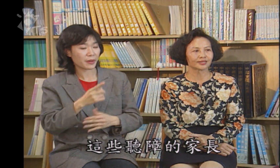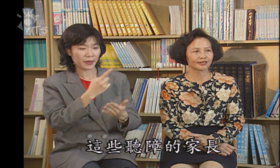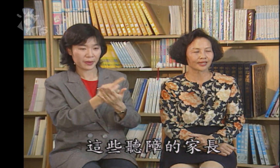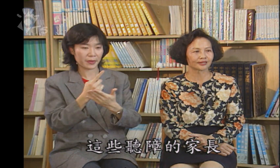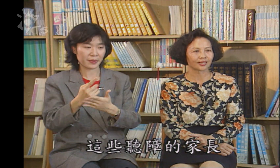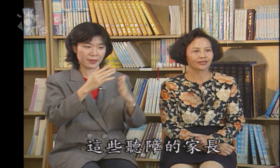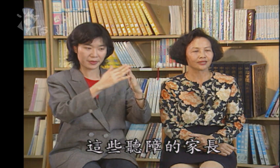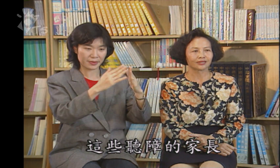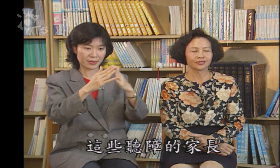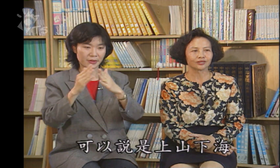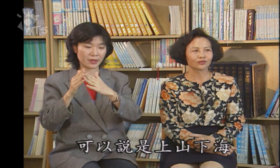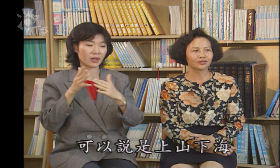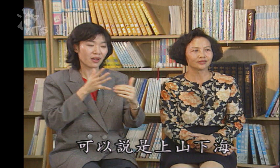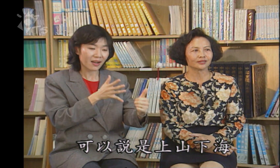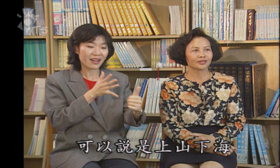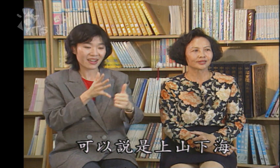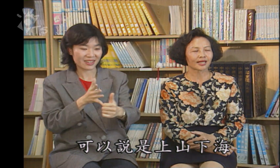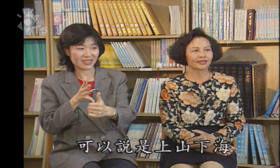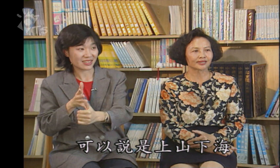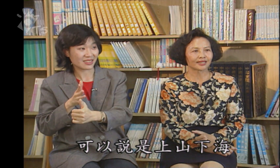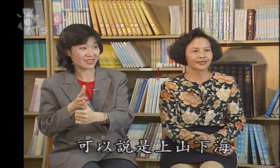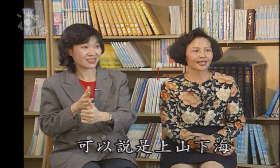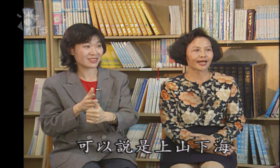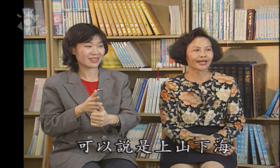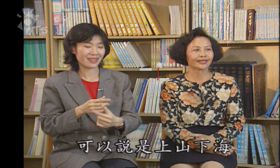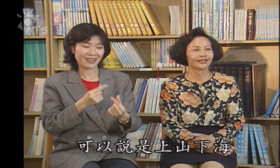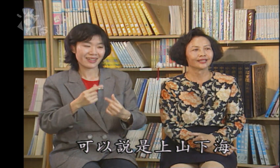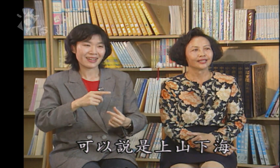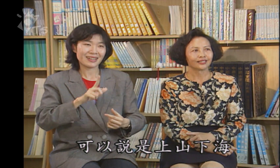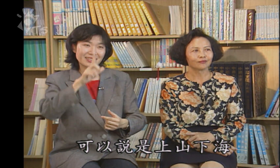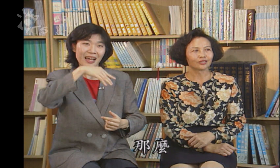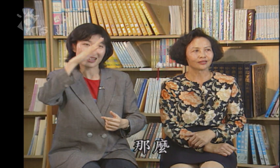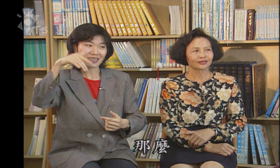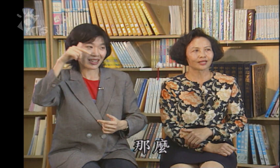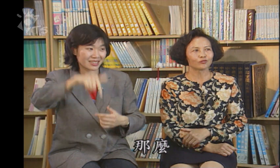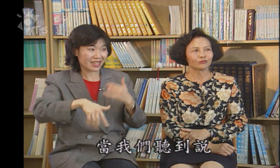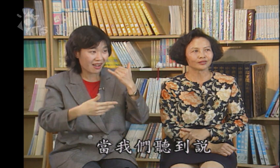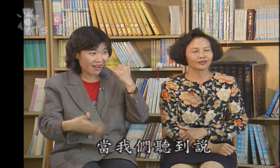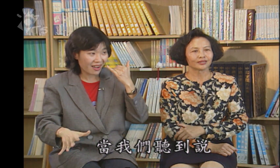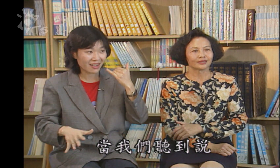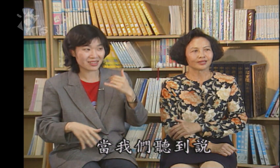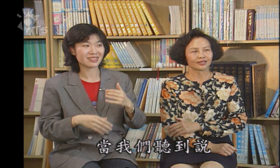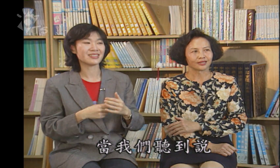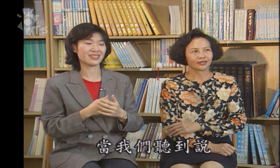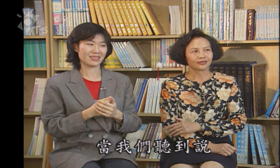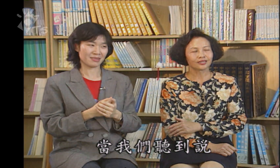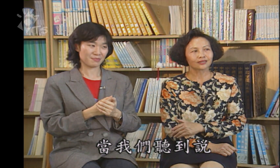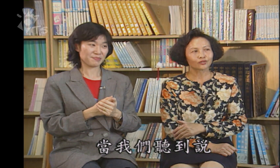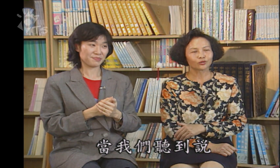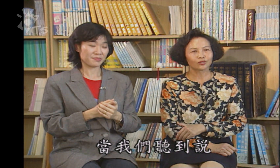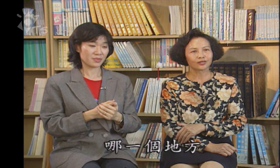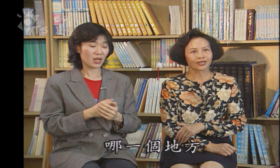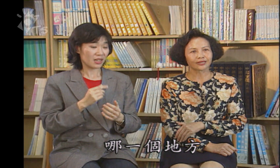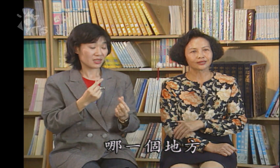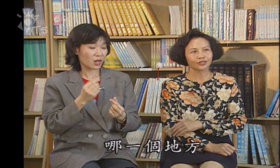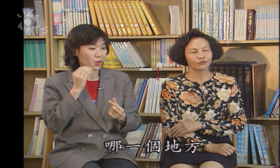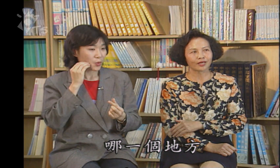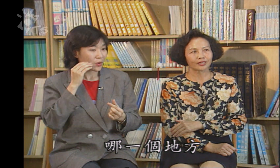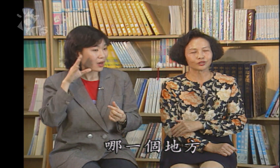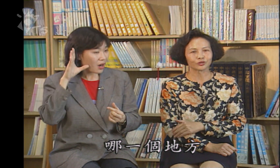家长，可以说是上山下海。那么当我们 听到说哪一个地方有一位